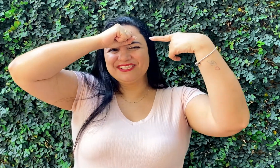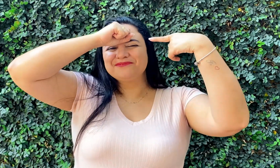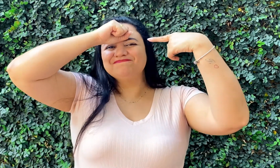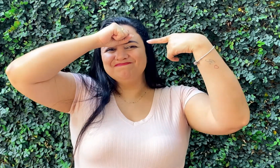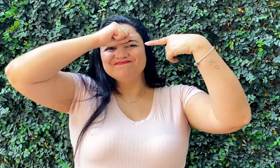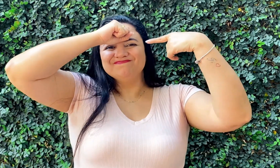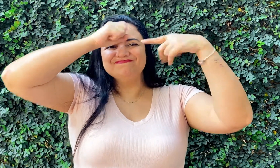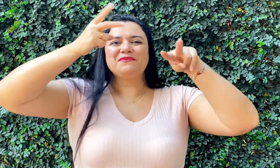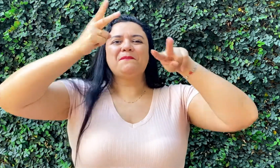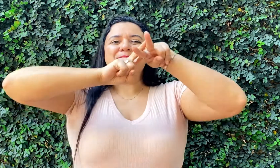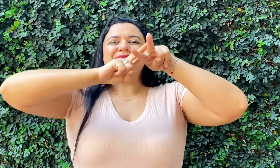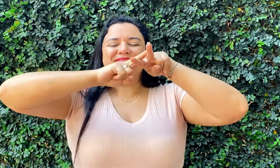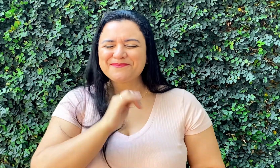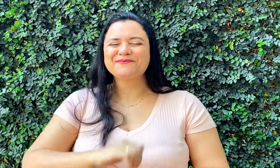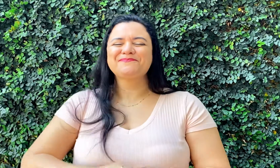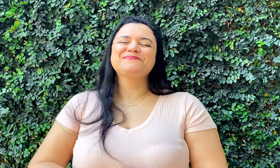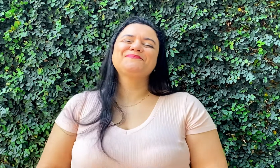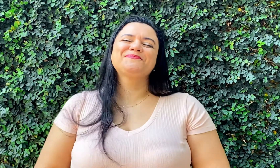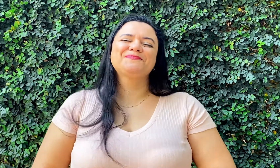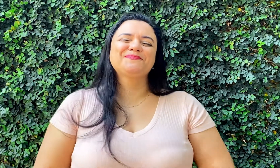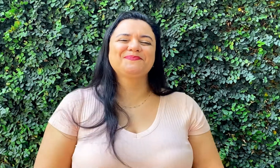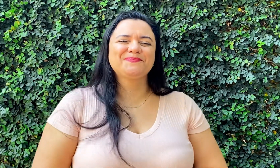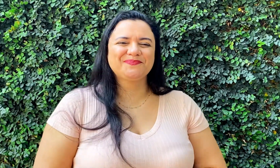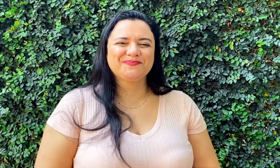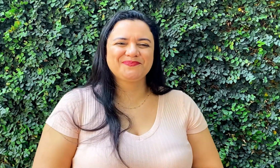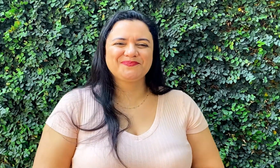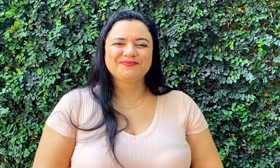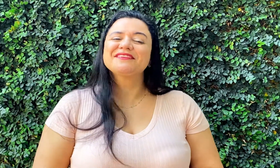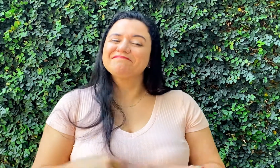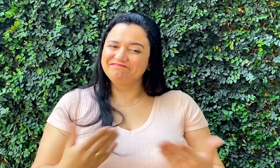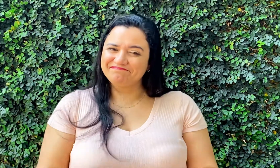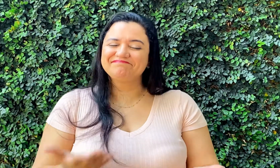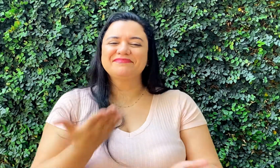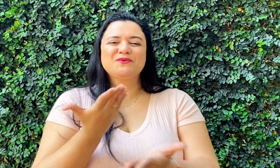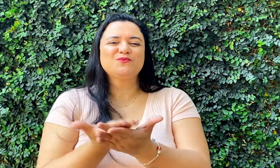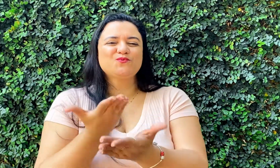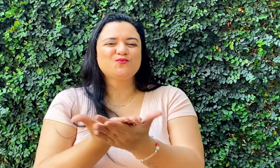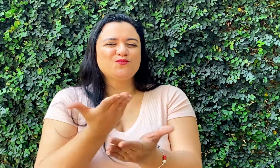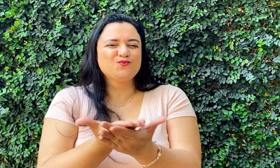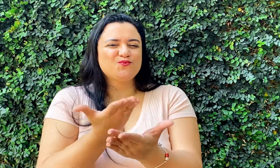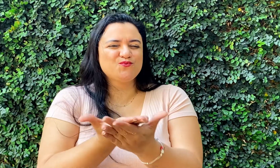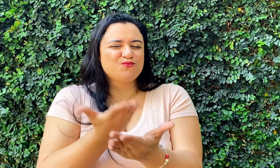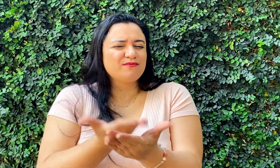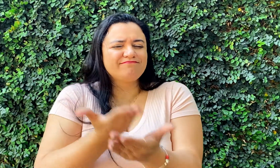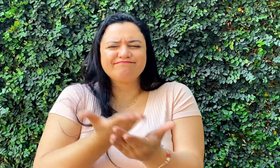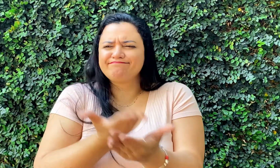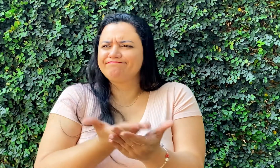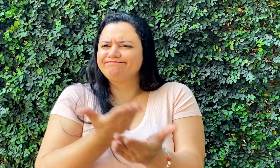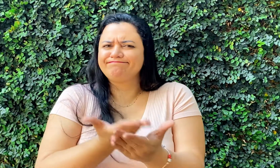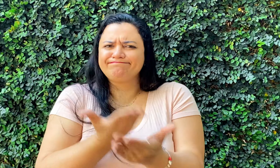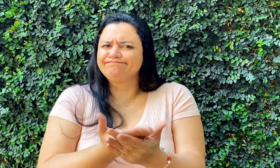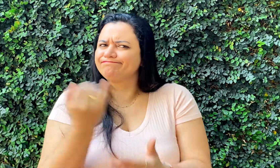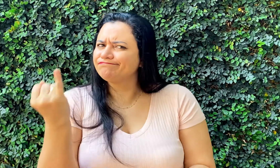verbos, como essas categorias são usadas na Libras, melhorando assim o seu conhecimento, o